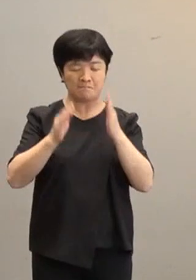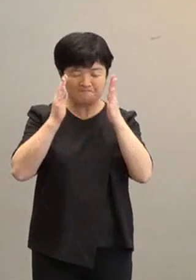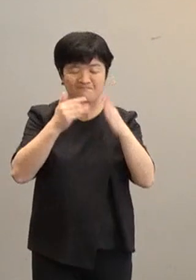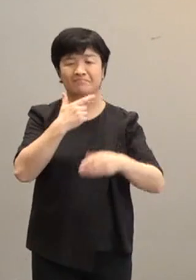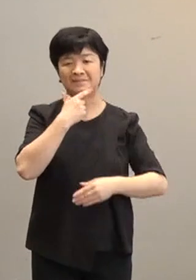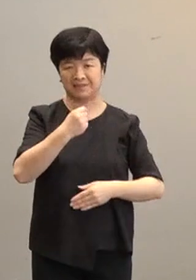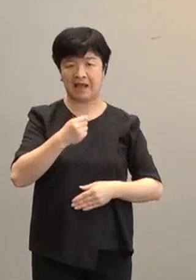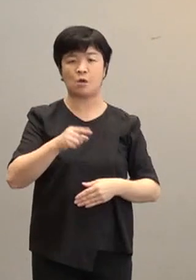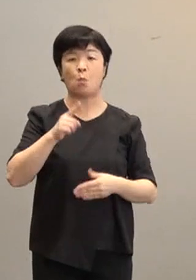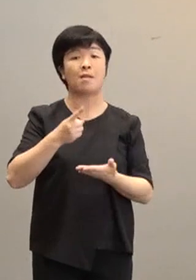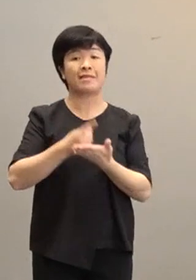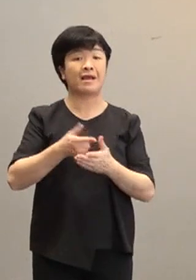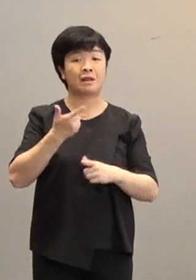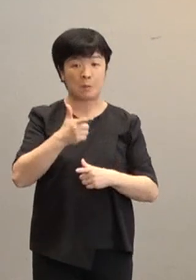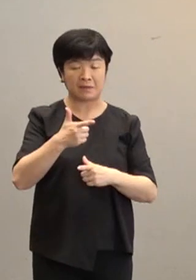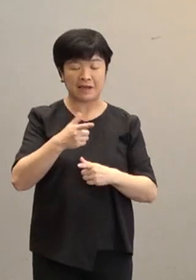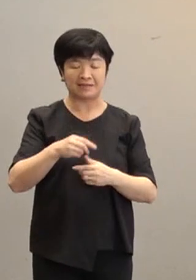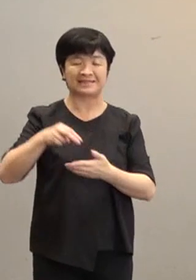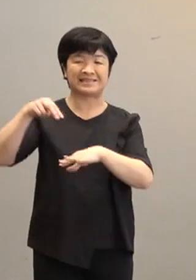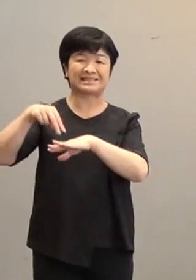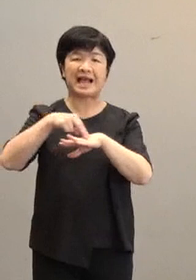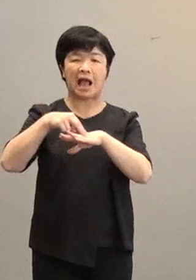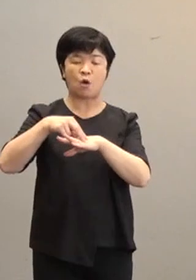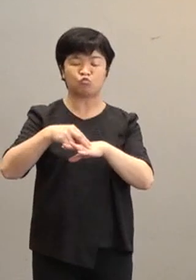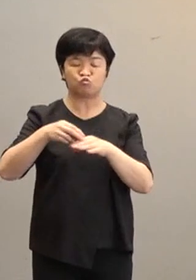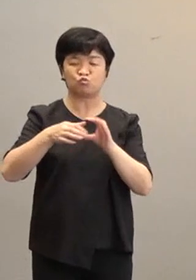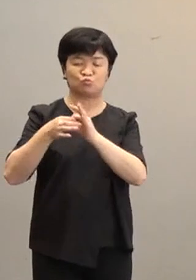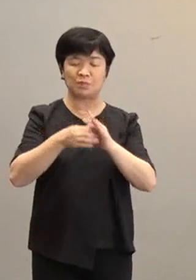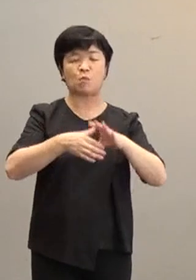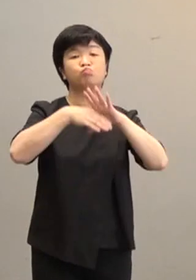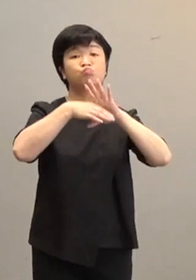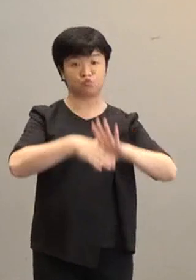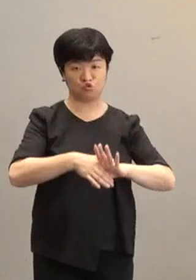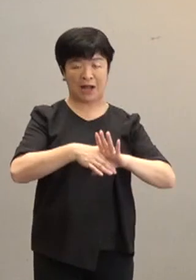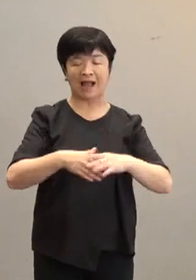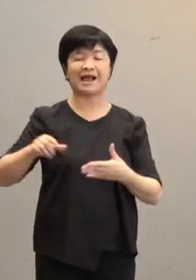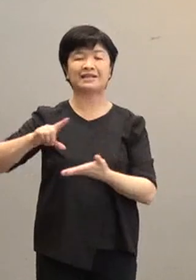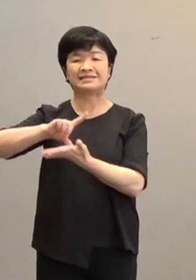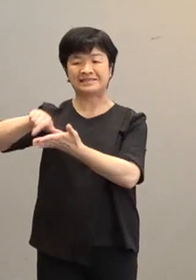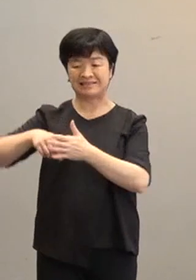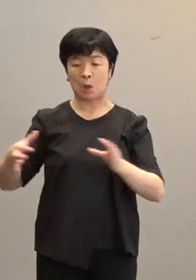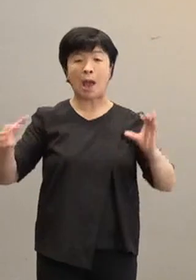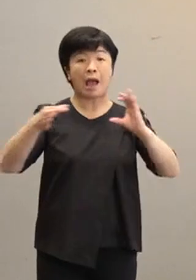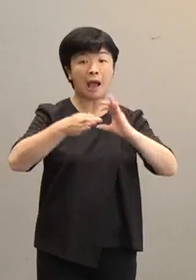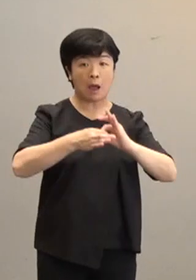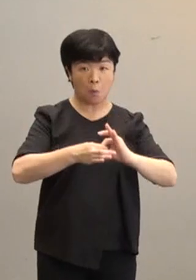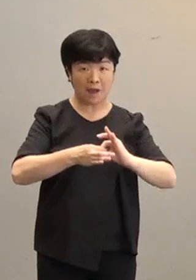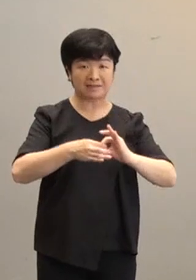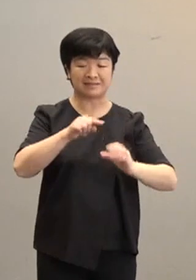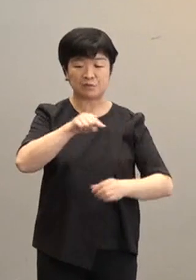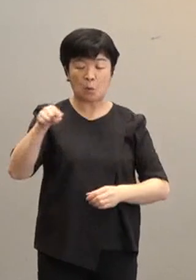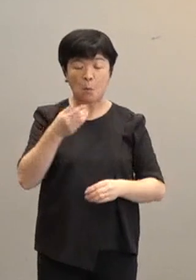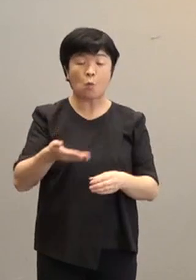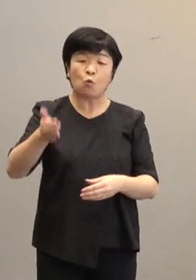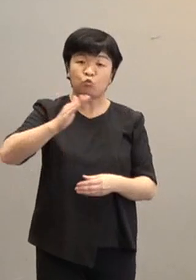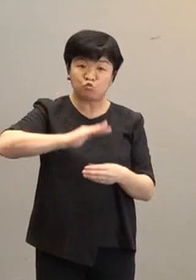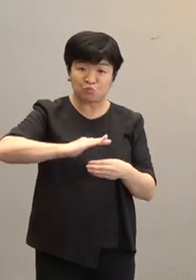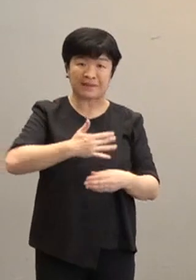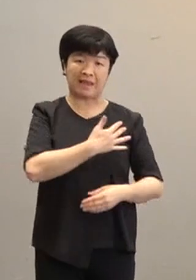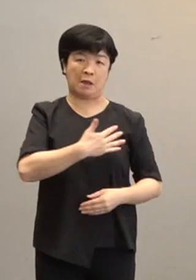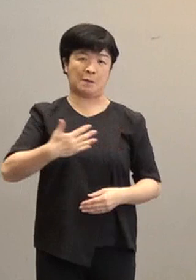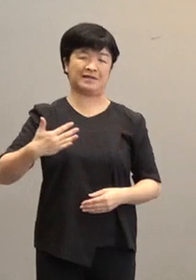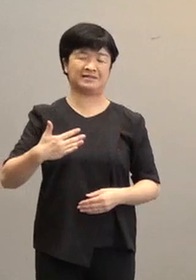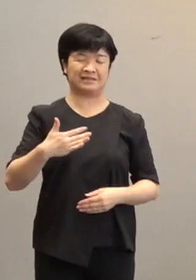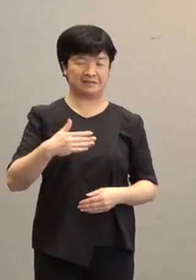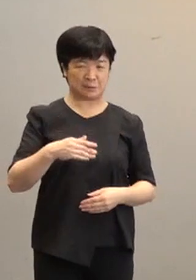なくてサーフィンを取り巻く、まあ、サーフ文化、そうした地域との関わり、そうした点も含めてですね、我々としては光を